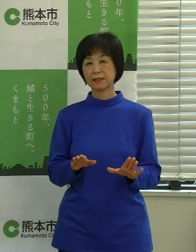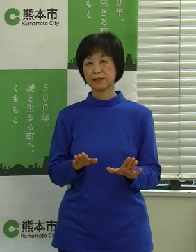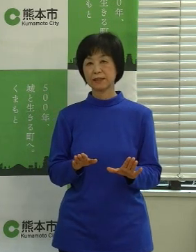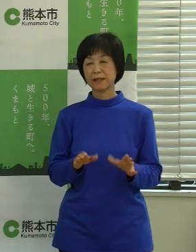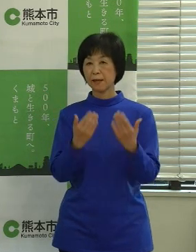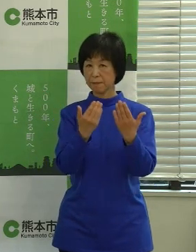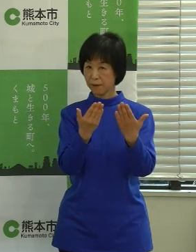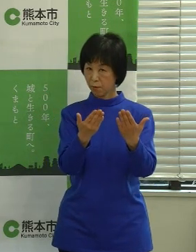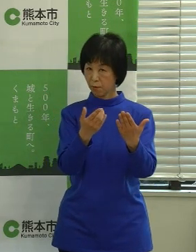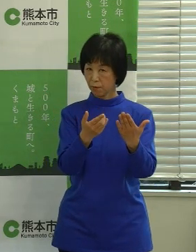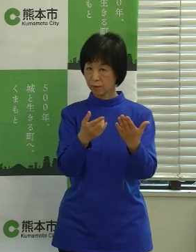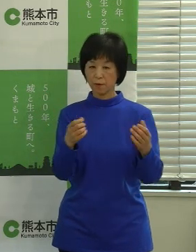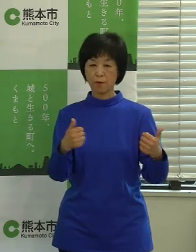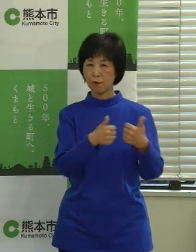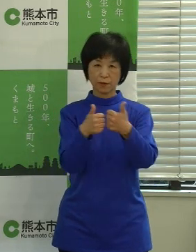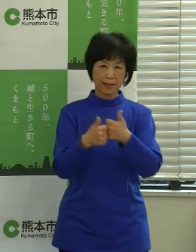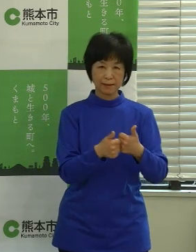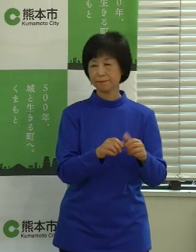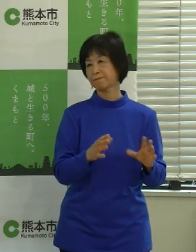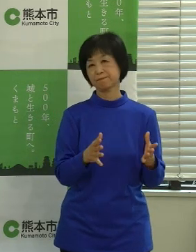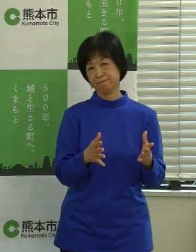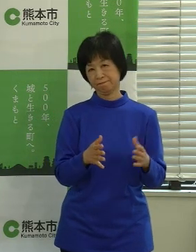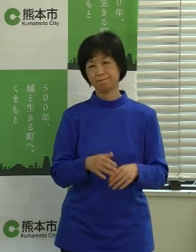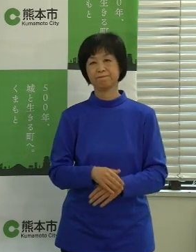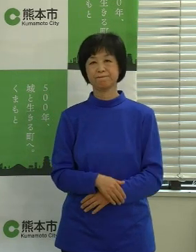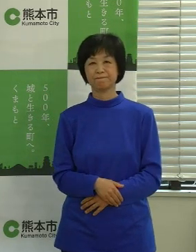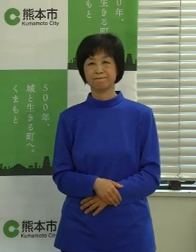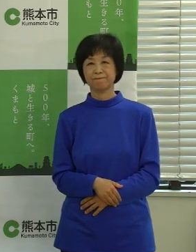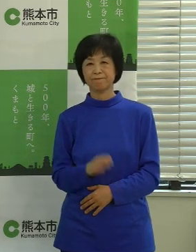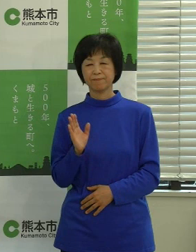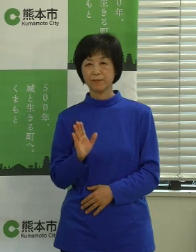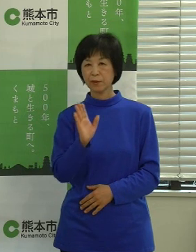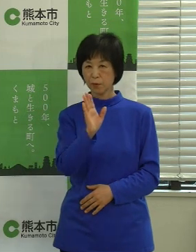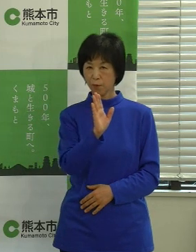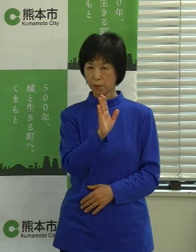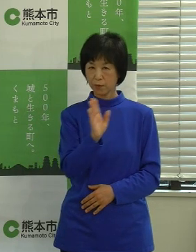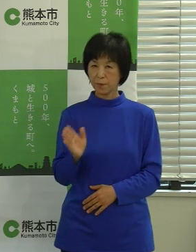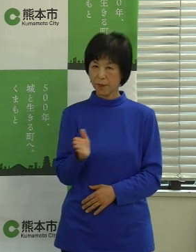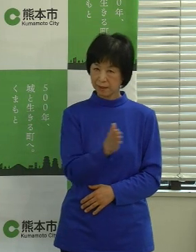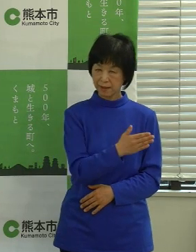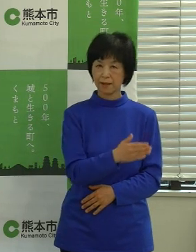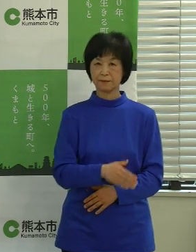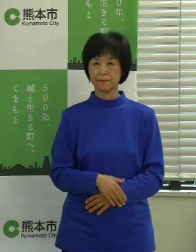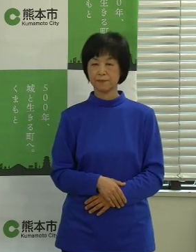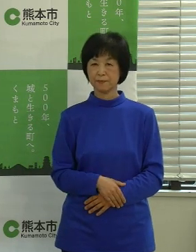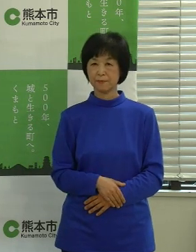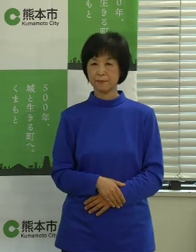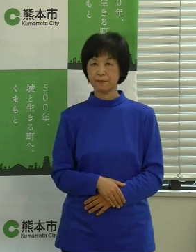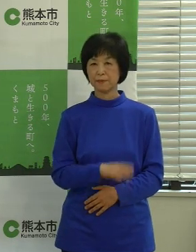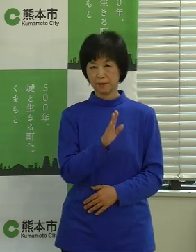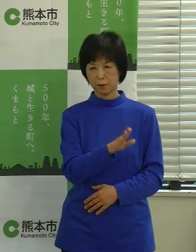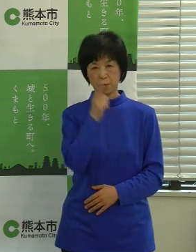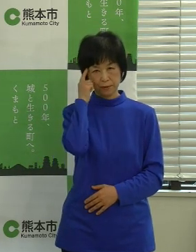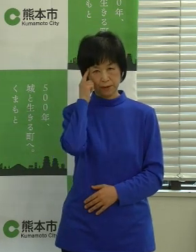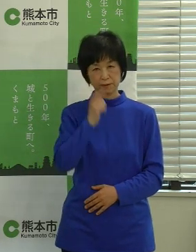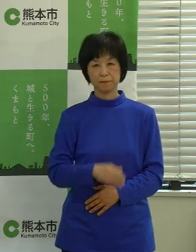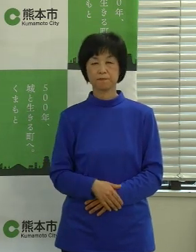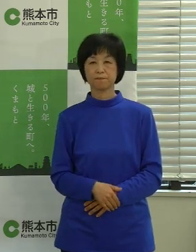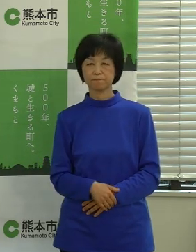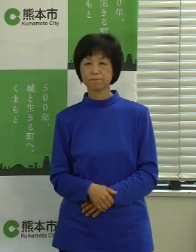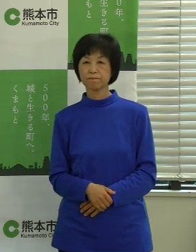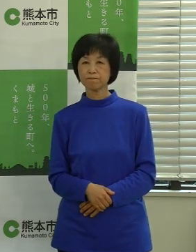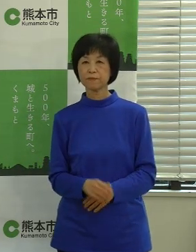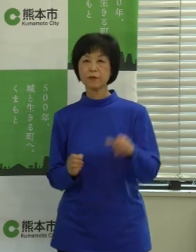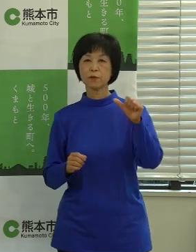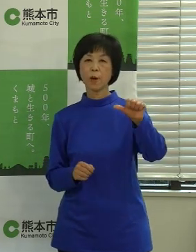で今後ですね、その教育委員会先日の教育委員会会議でもですね、かなり議論があったというふうに思いますが、